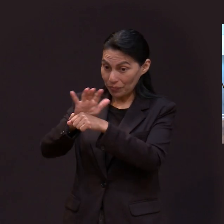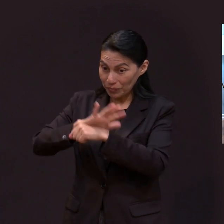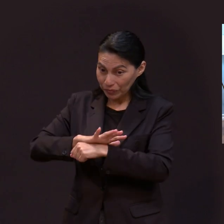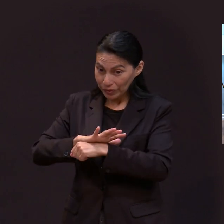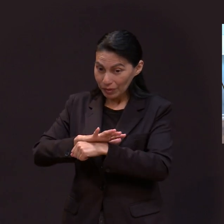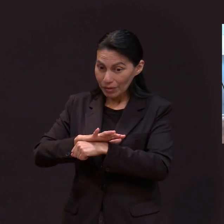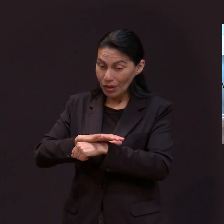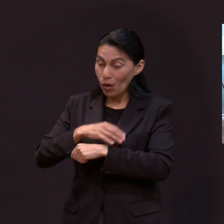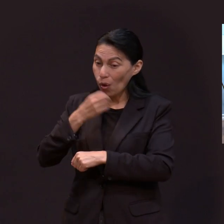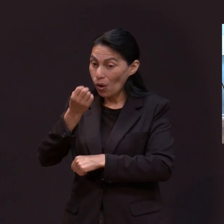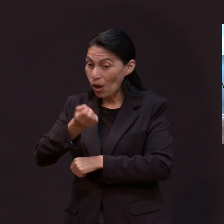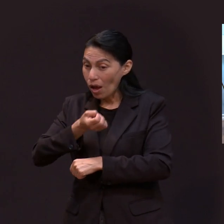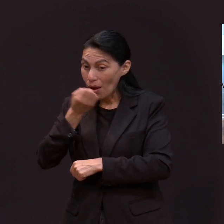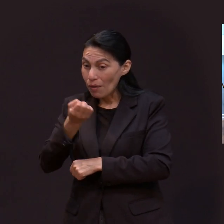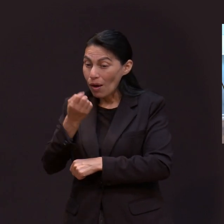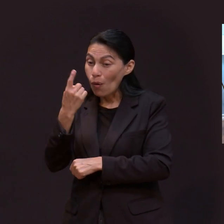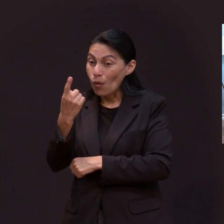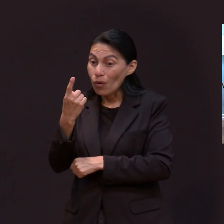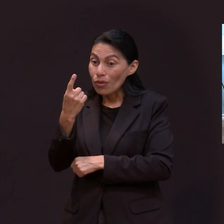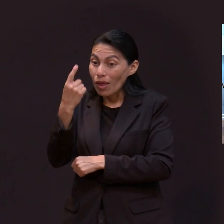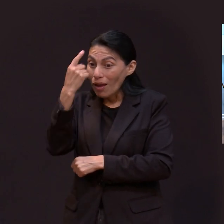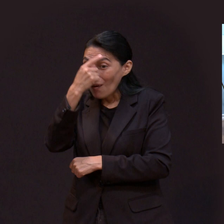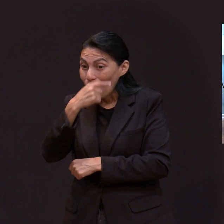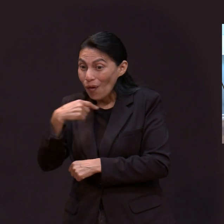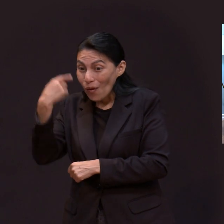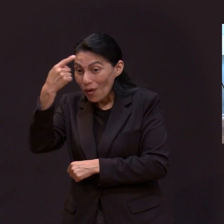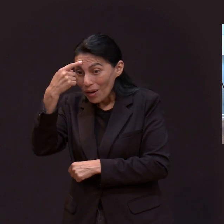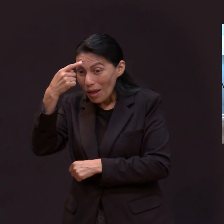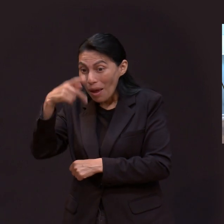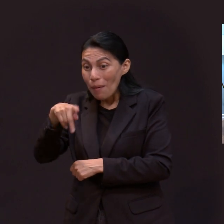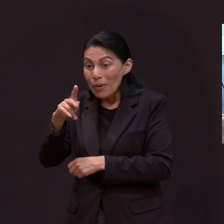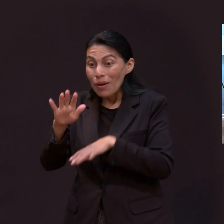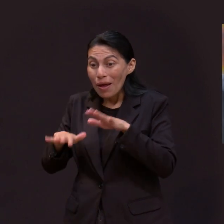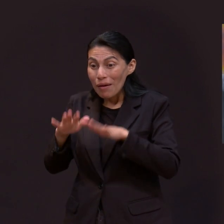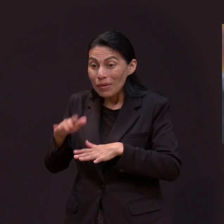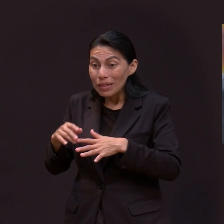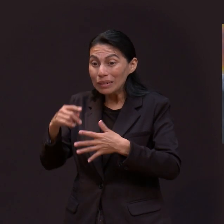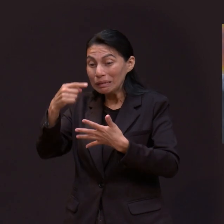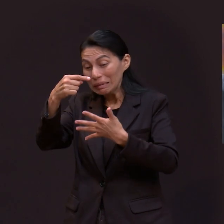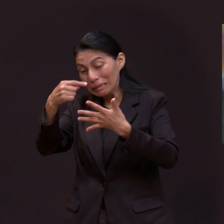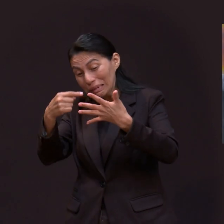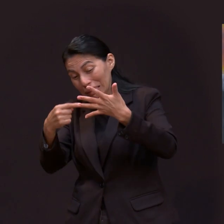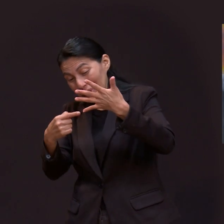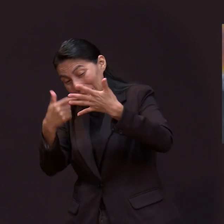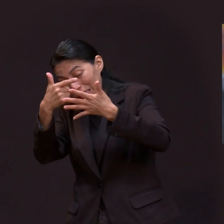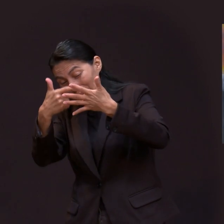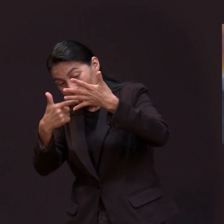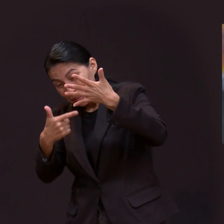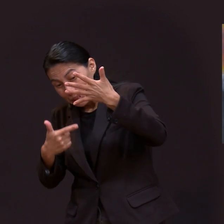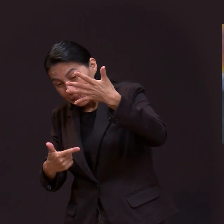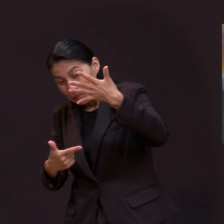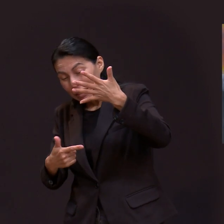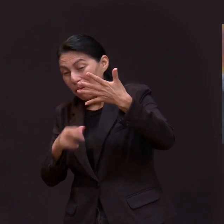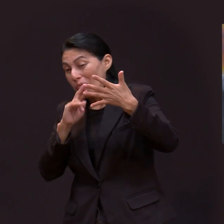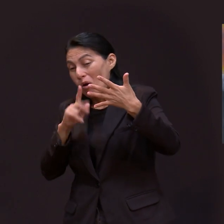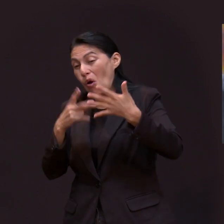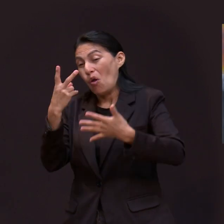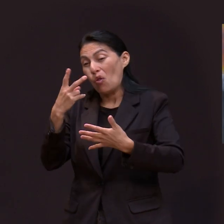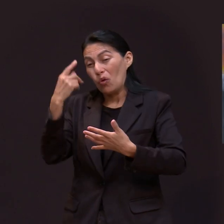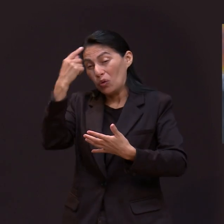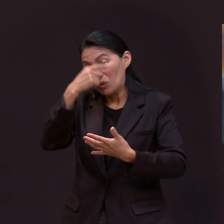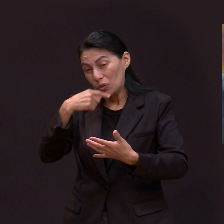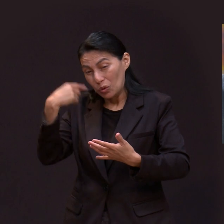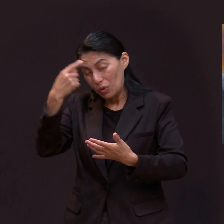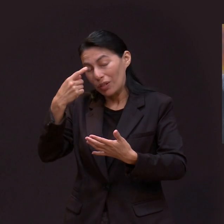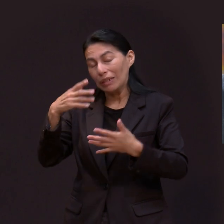este en la pandemia ya era una hora pero llegué hasta hablar dos horas la lista y es muy